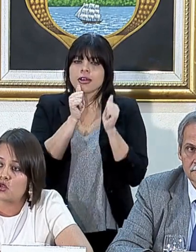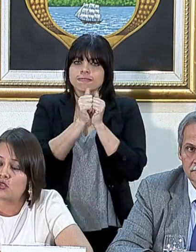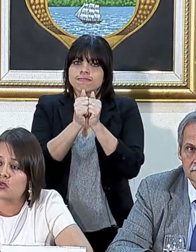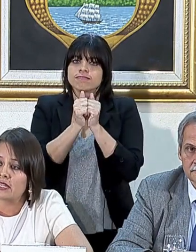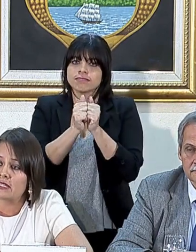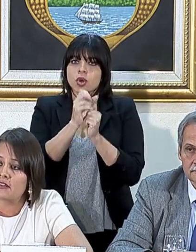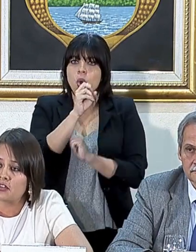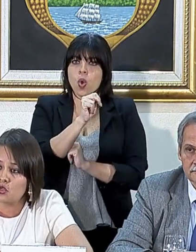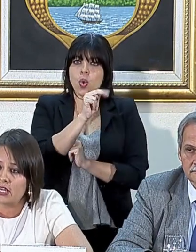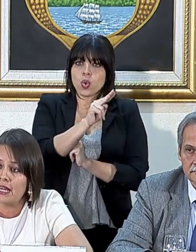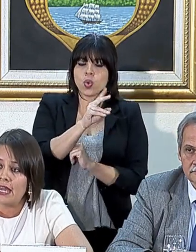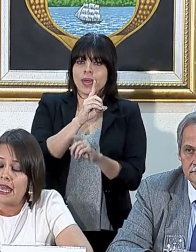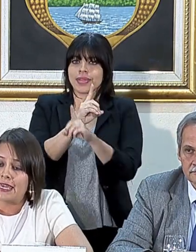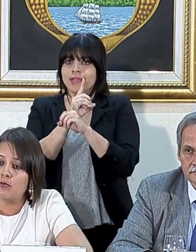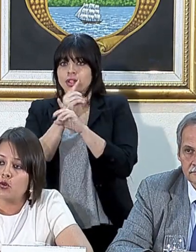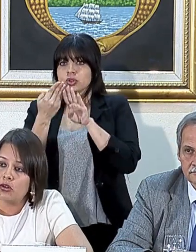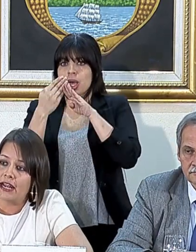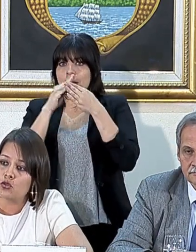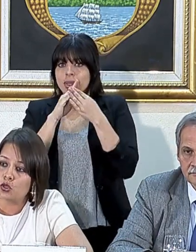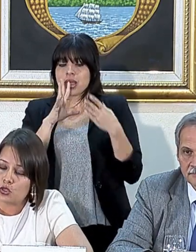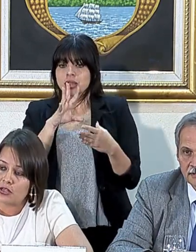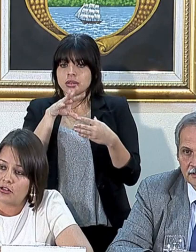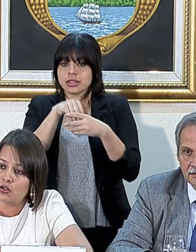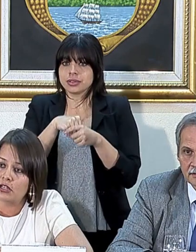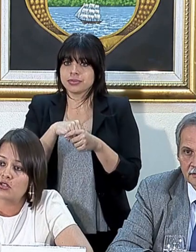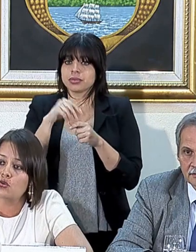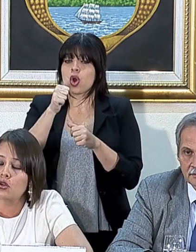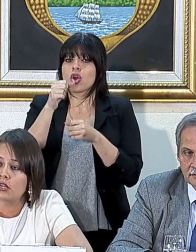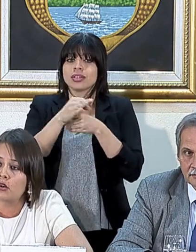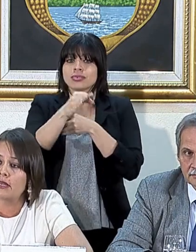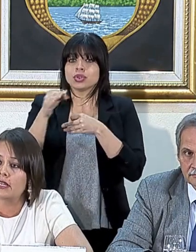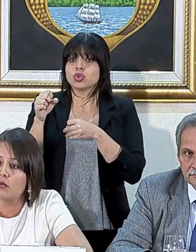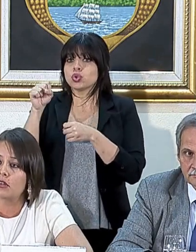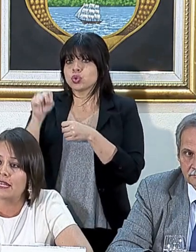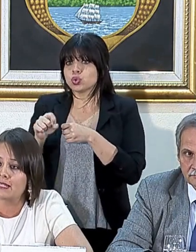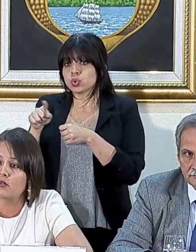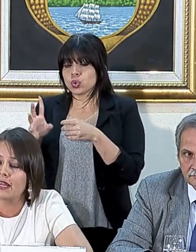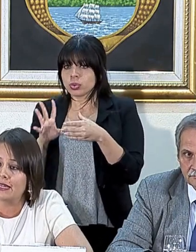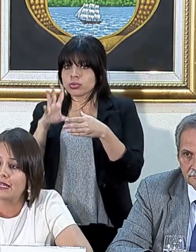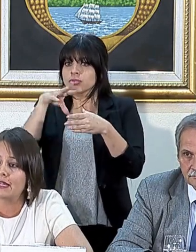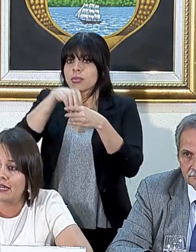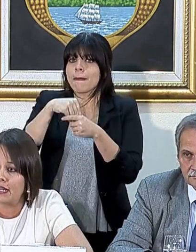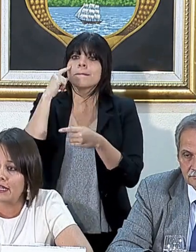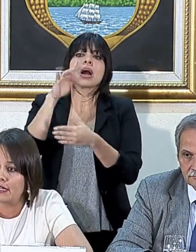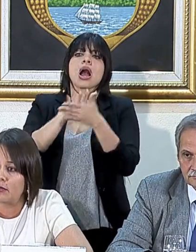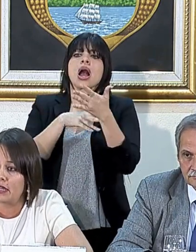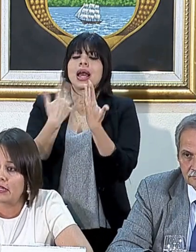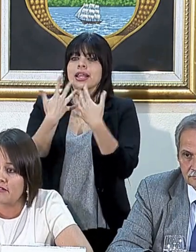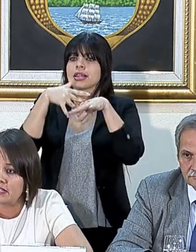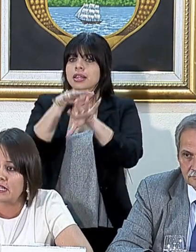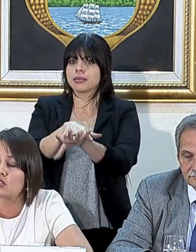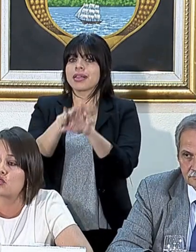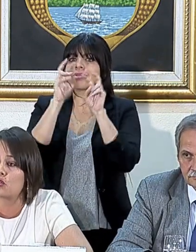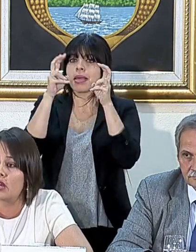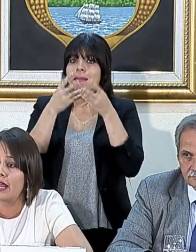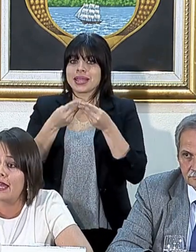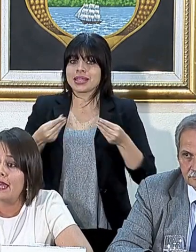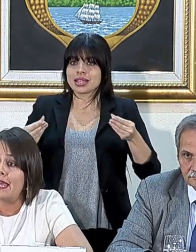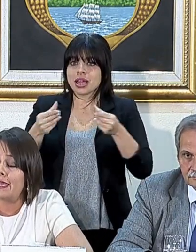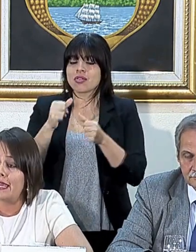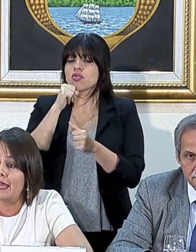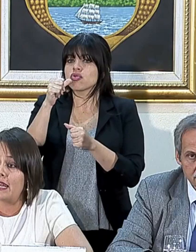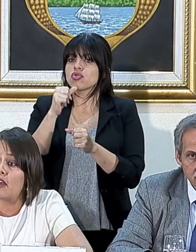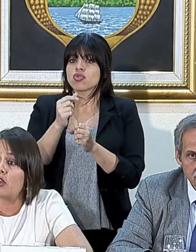acompañamiento de Naciones Unidas y Defensoría, que involucra a los otros territorios del sur con el objetivo de hacer una agenda integral en tema de tierras y que esto no